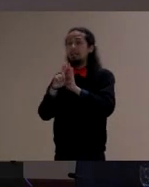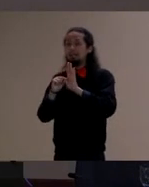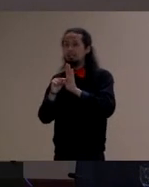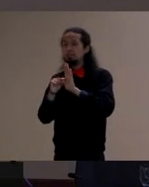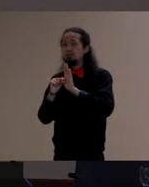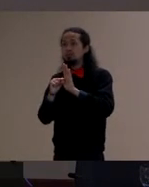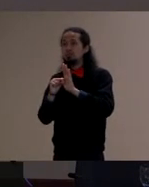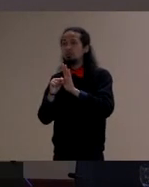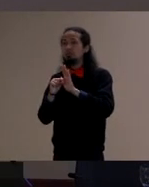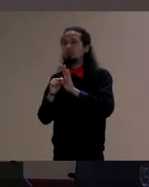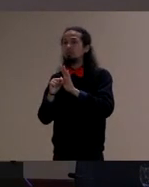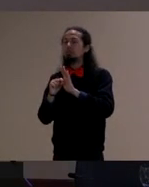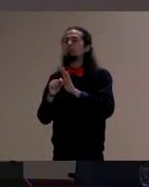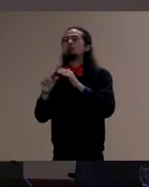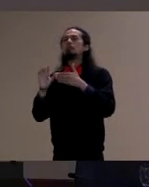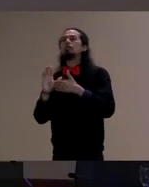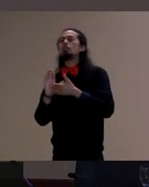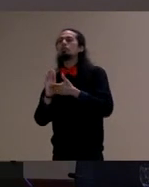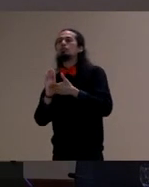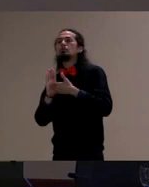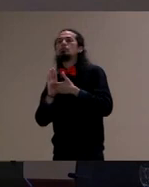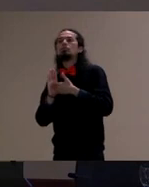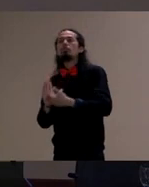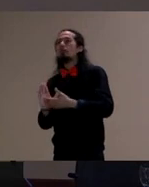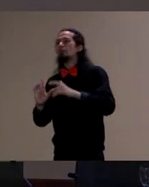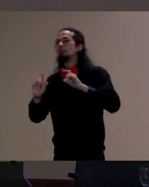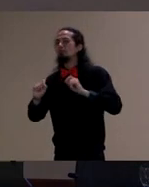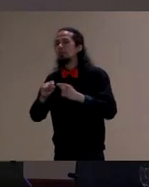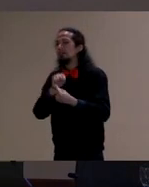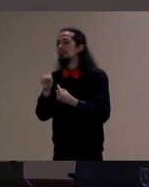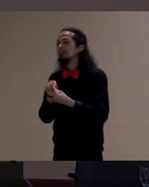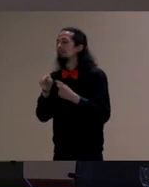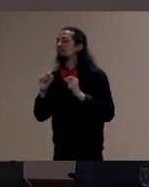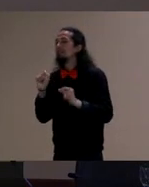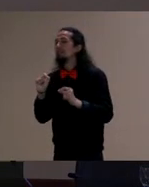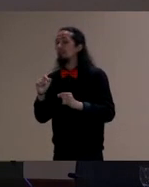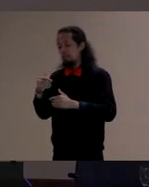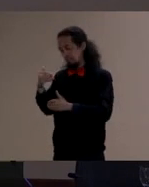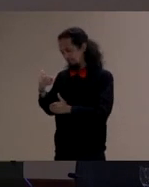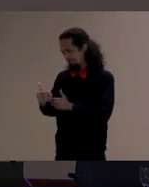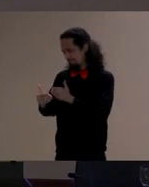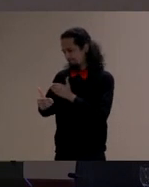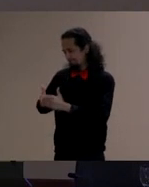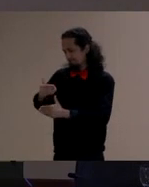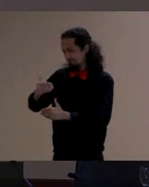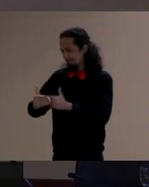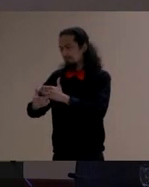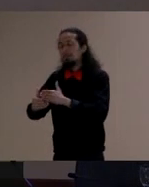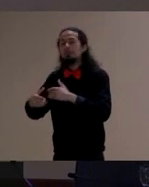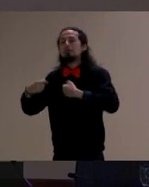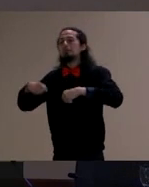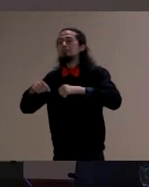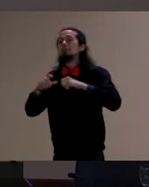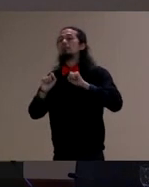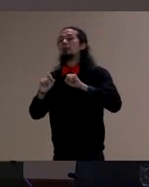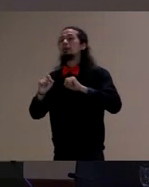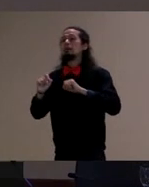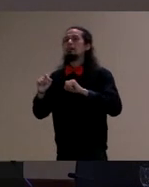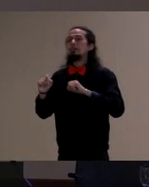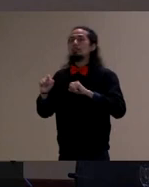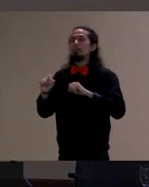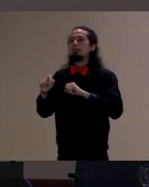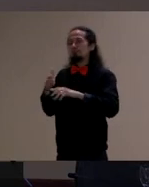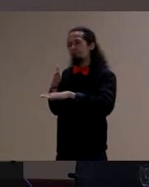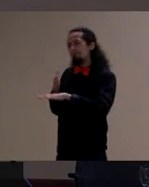também nos trouxe mais indicações de que esse processo precisava da participação ativa né